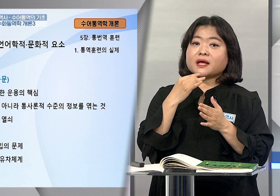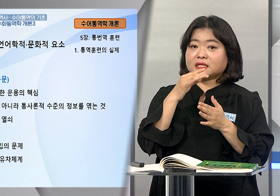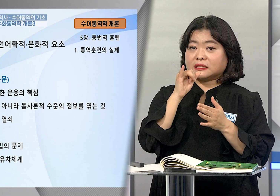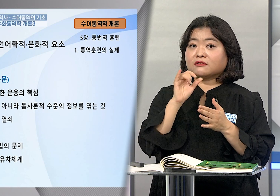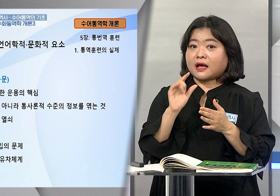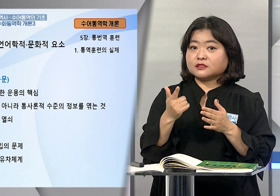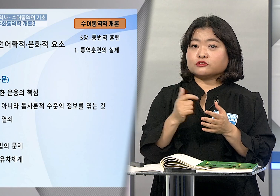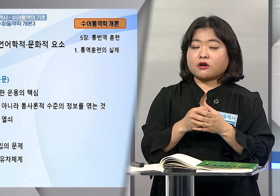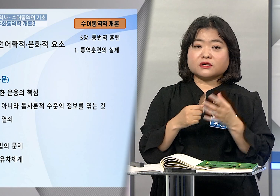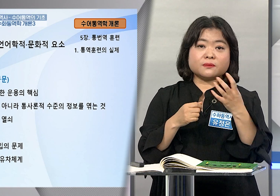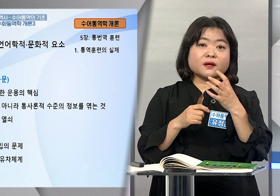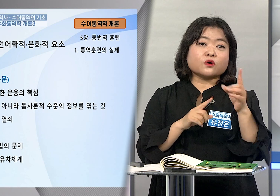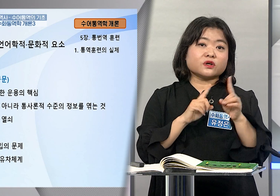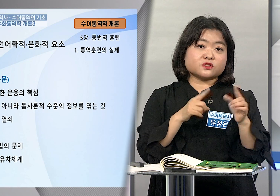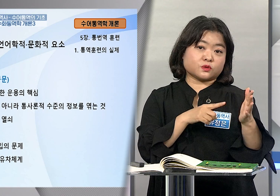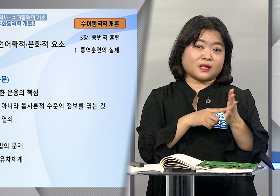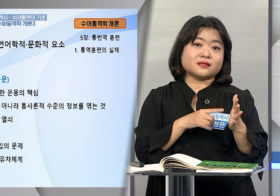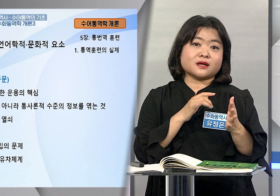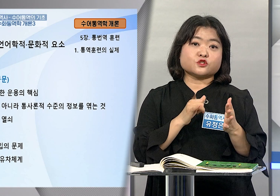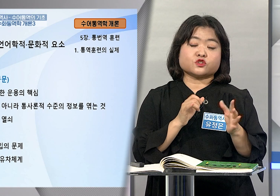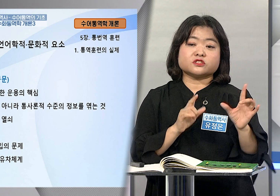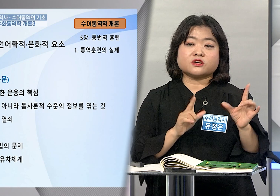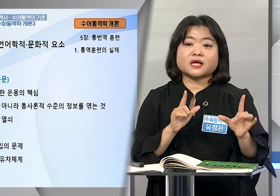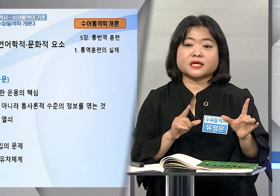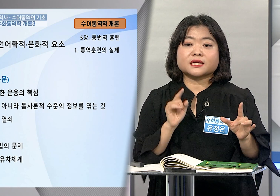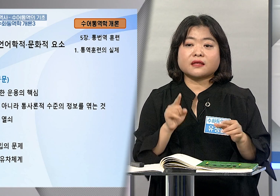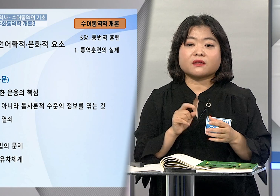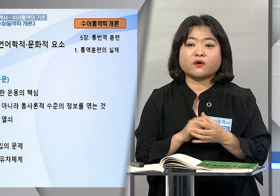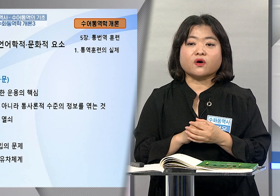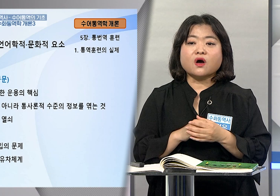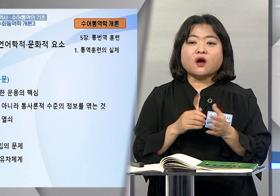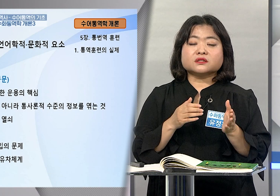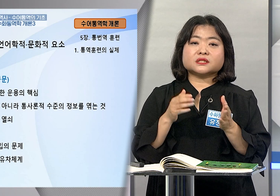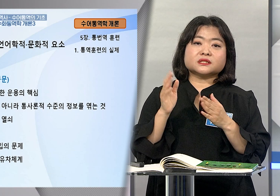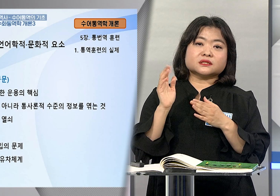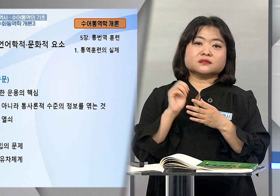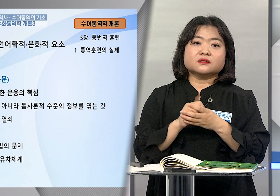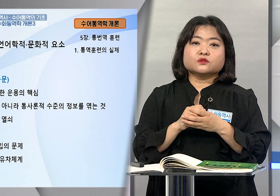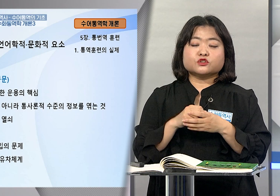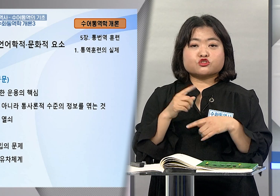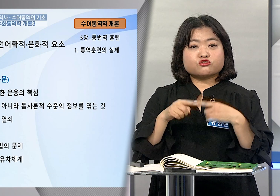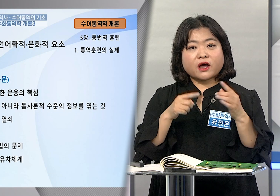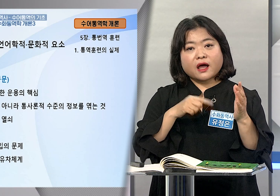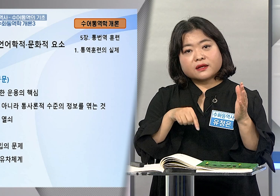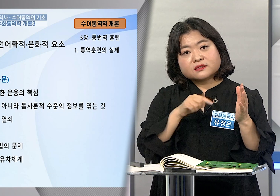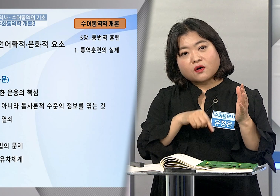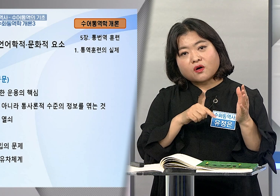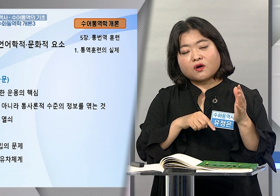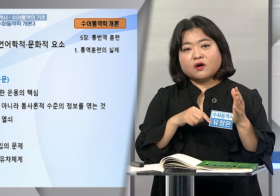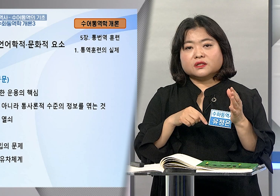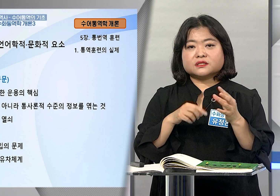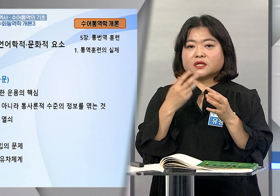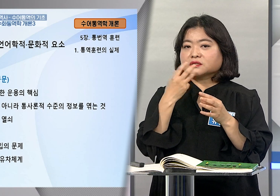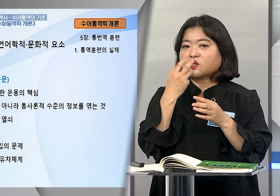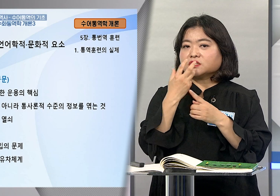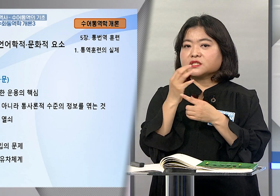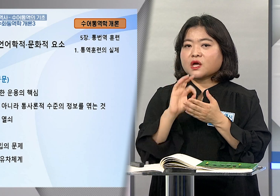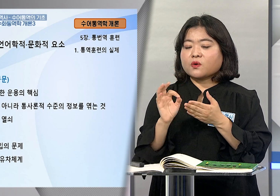있는 건 아니고요. 일반 언어에서도 나타날 수 있는 현상이긴 한데요. 어쨌든 우리 수화 안에서 이제 청인들이